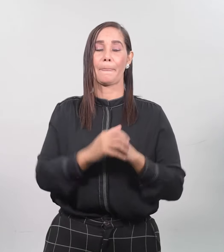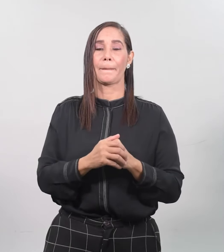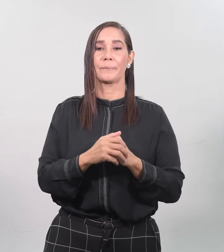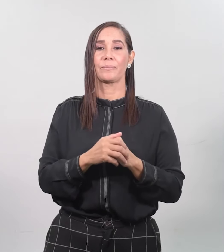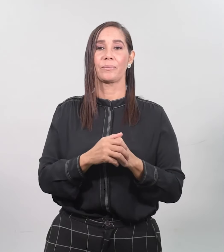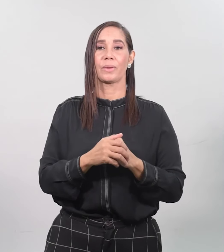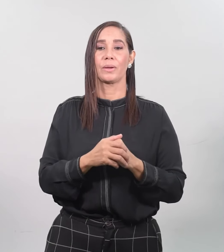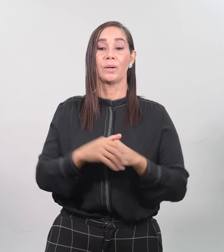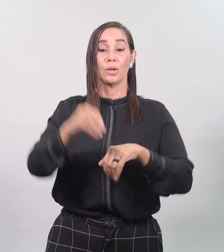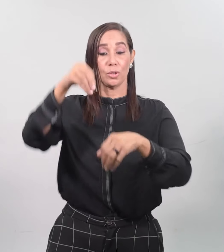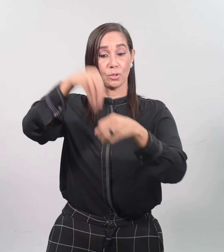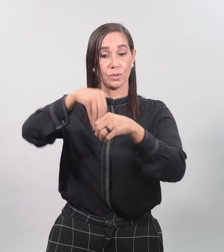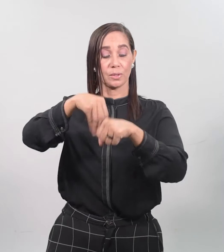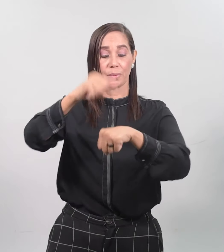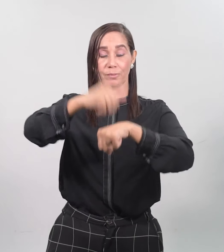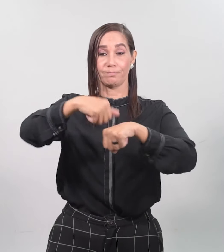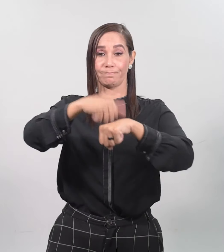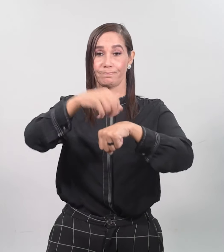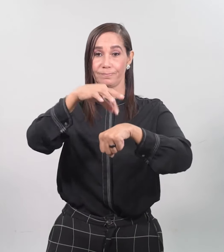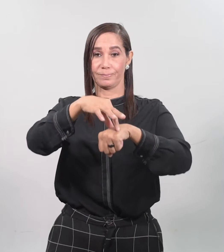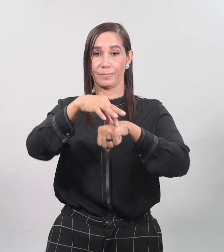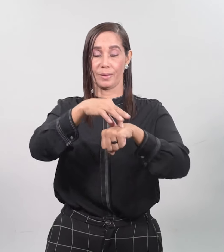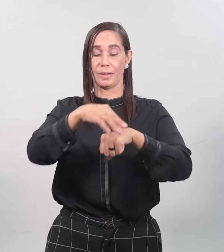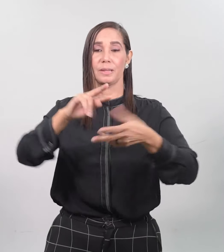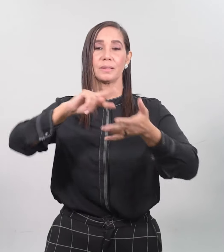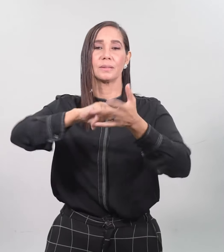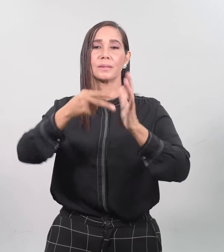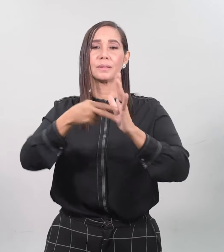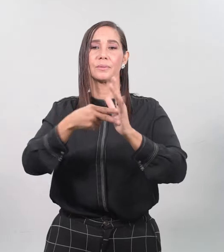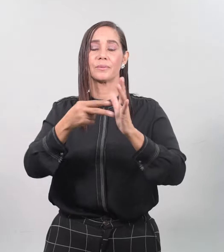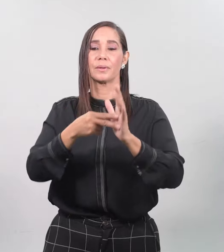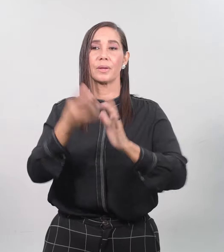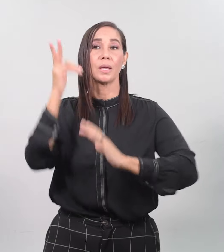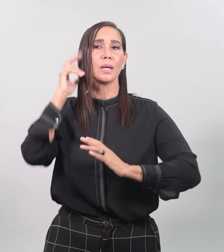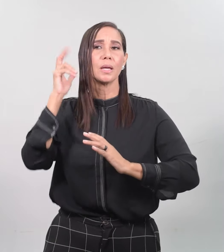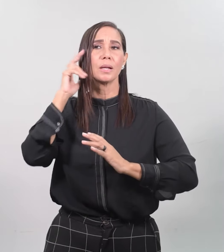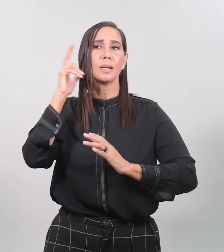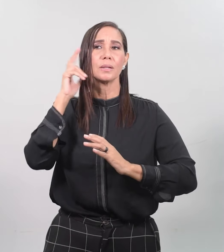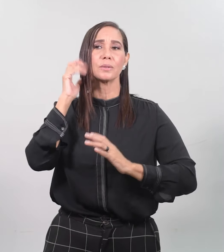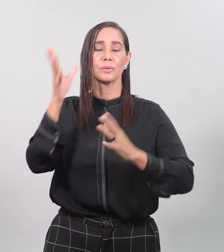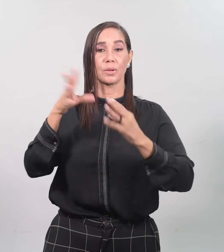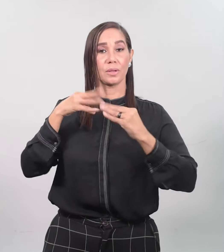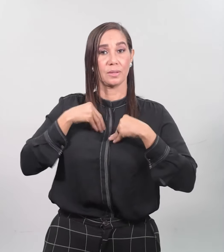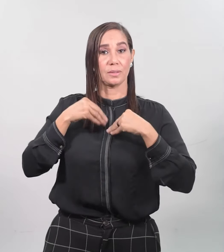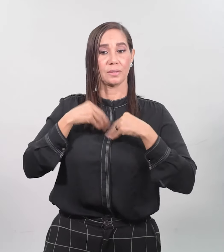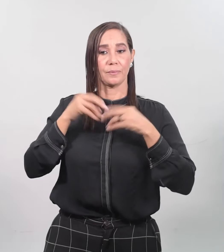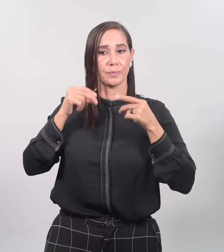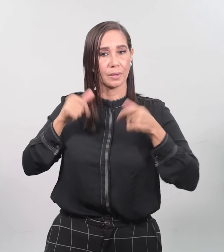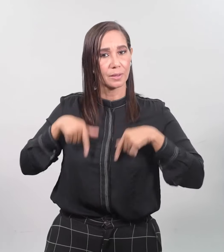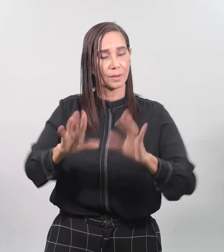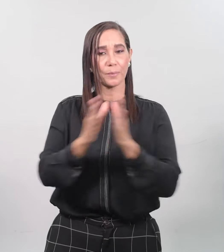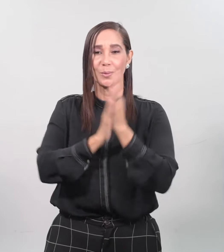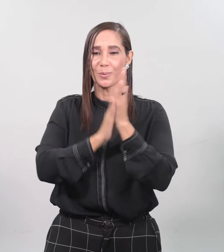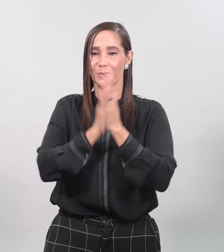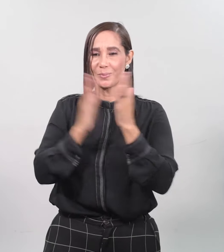Lo sembrado en terreno pedregoso significa el que la escucha y la acepta enseguida con alegría, pero